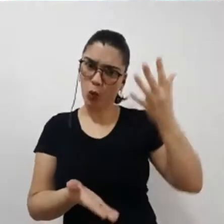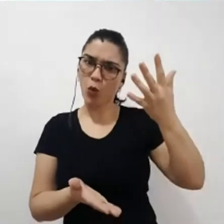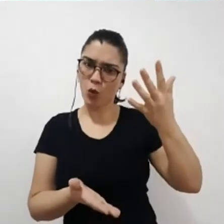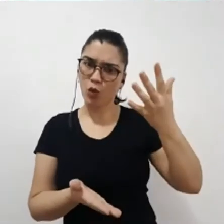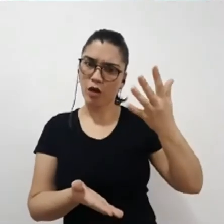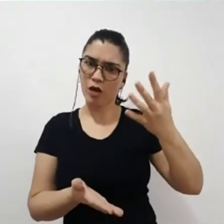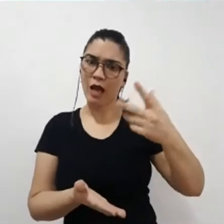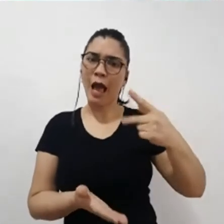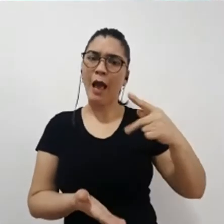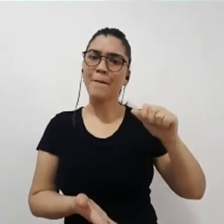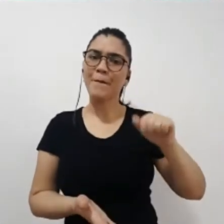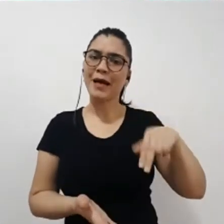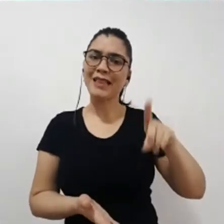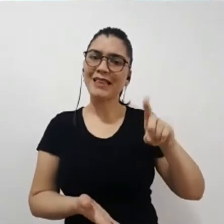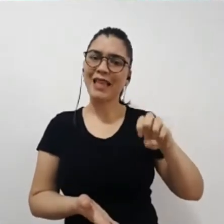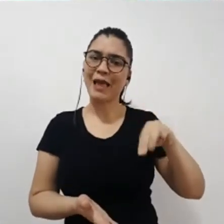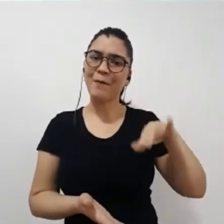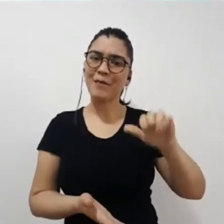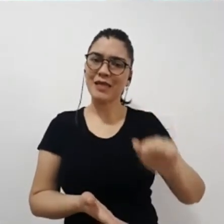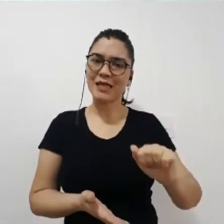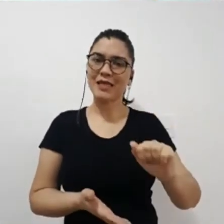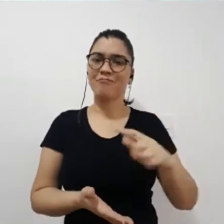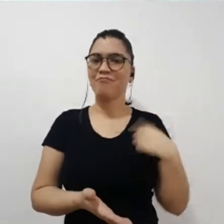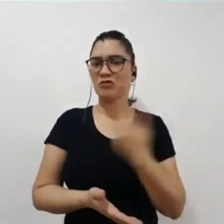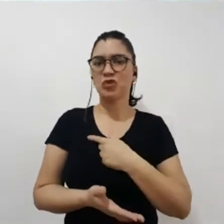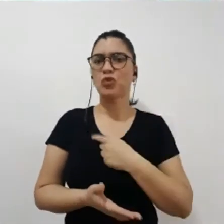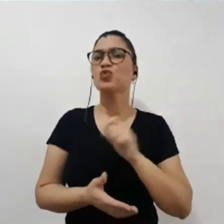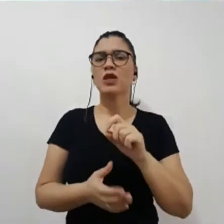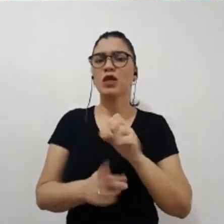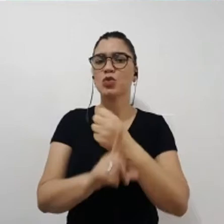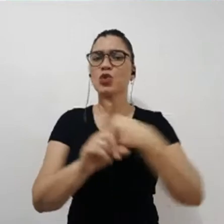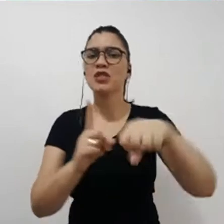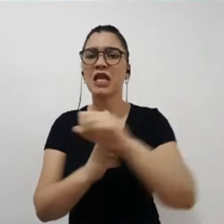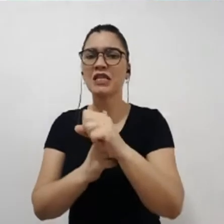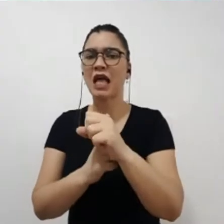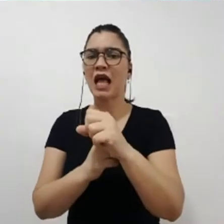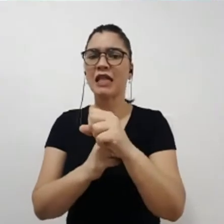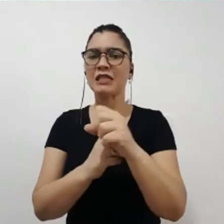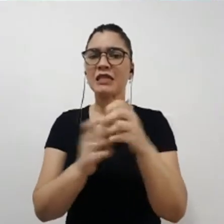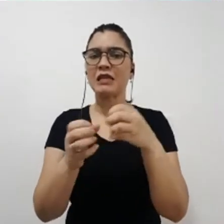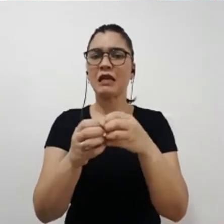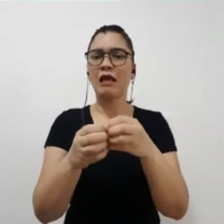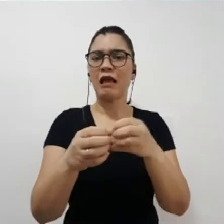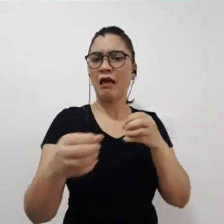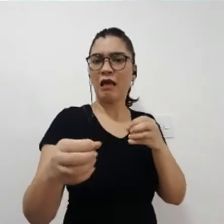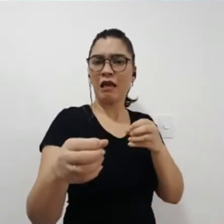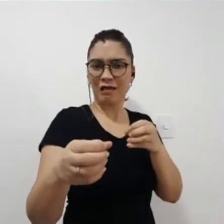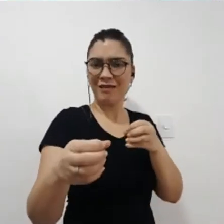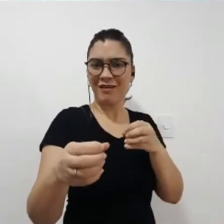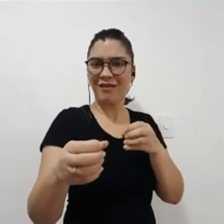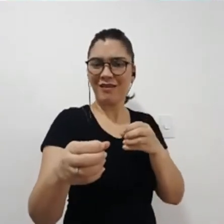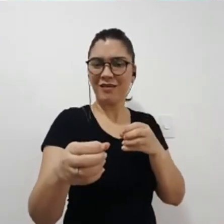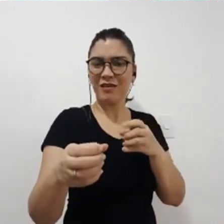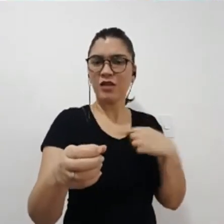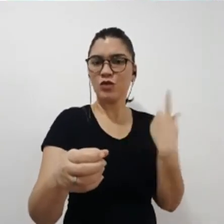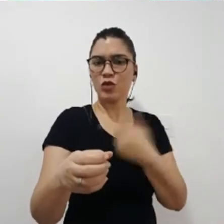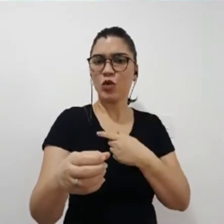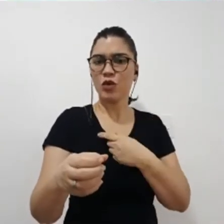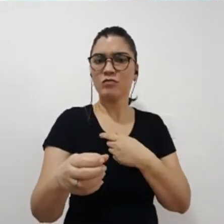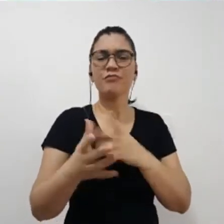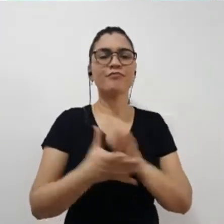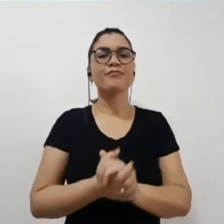social, talvez desemprego. Situações das mais diversas estão